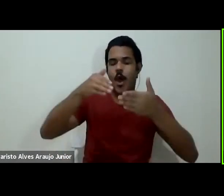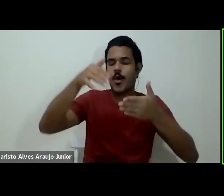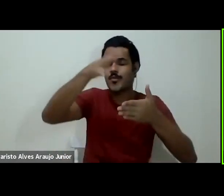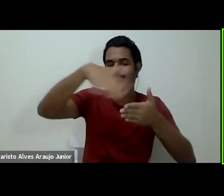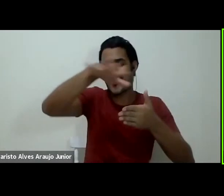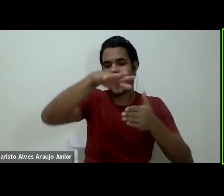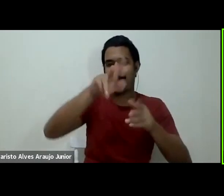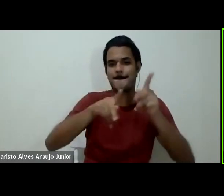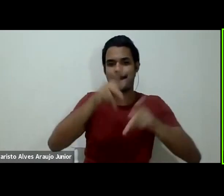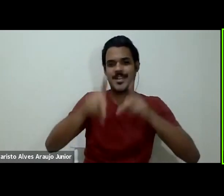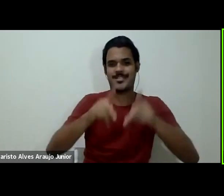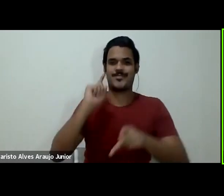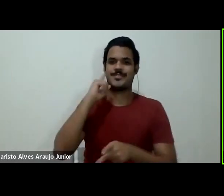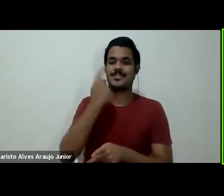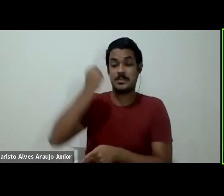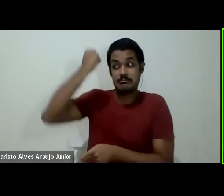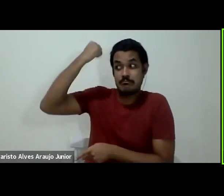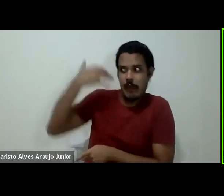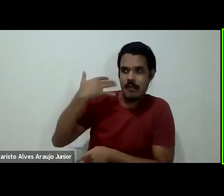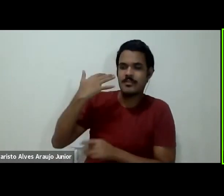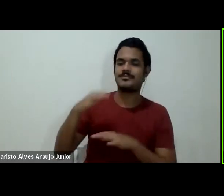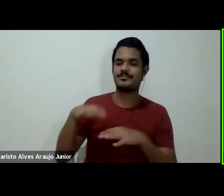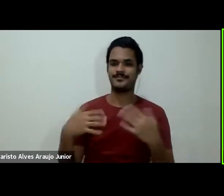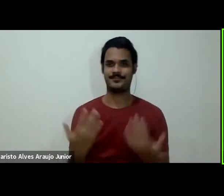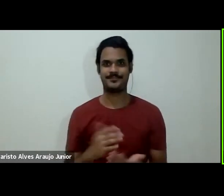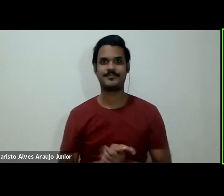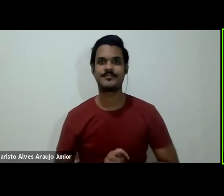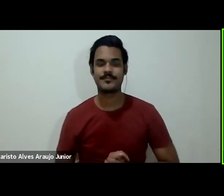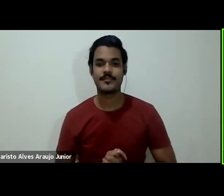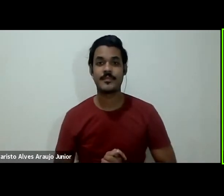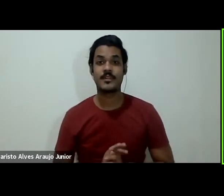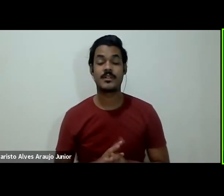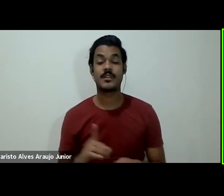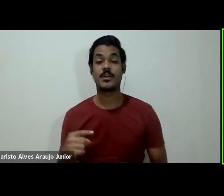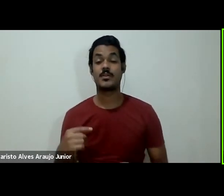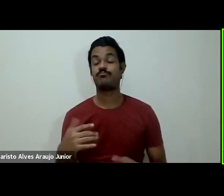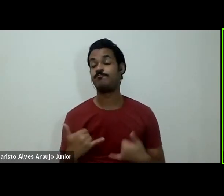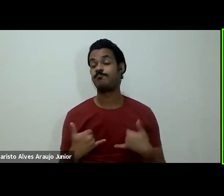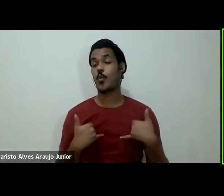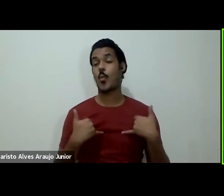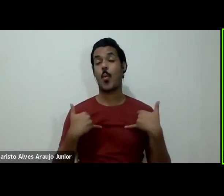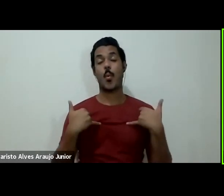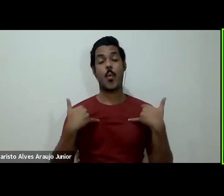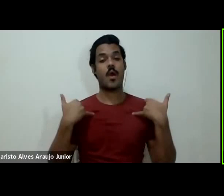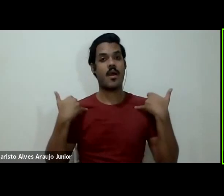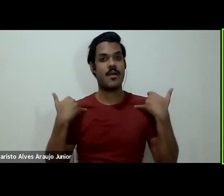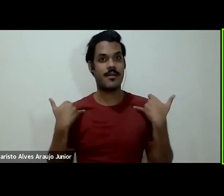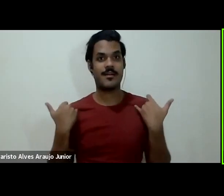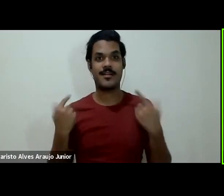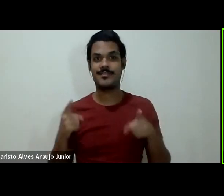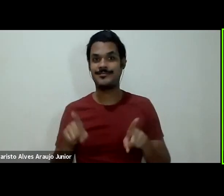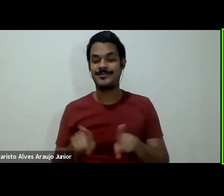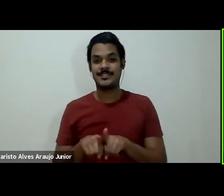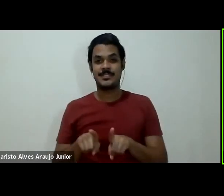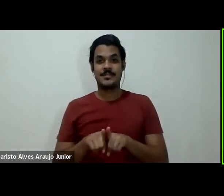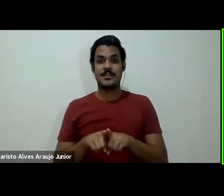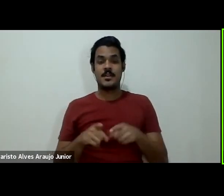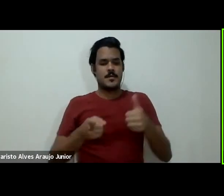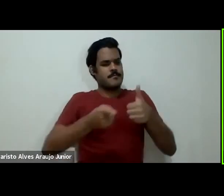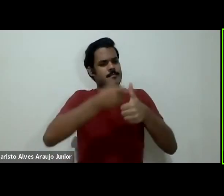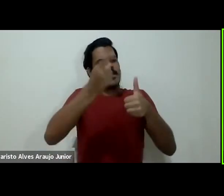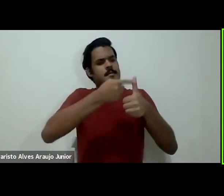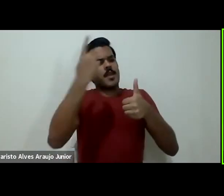E a partir daqui eu digo que estou extremamente lisonjeado pelo seguinte: primeiro, por